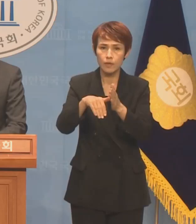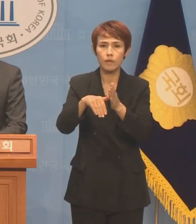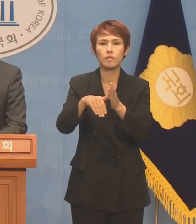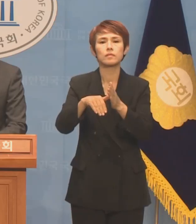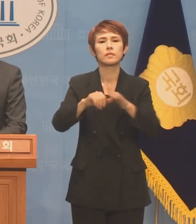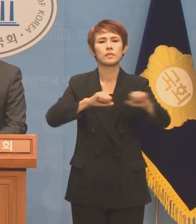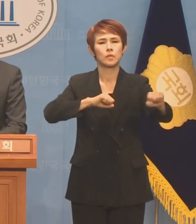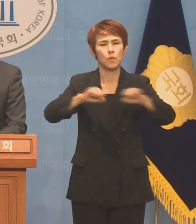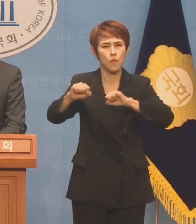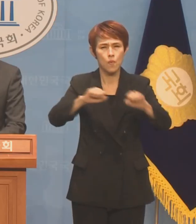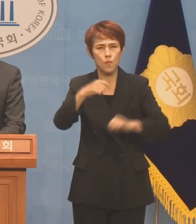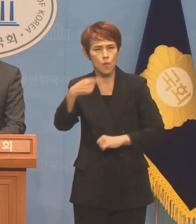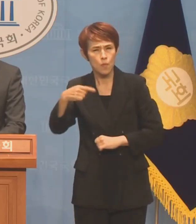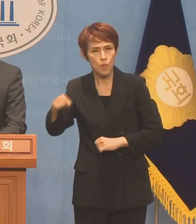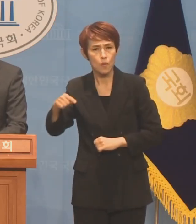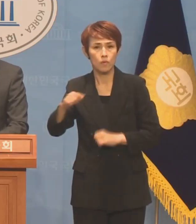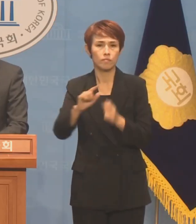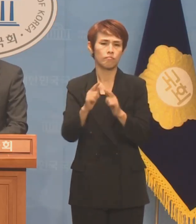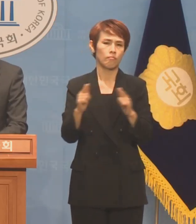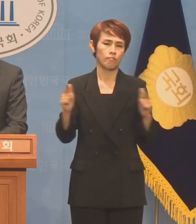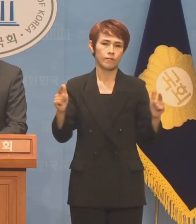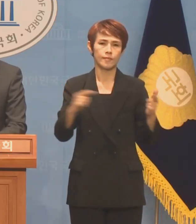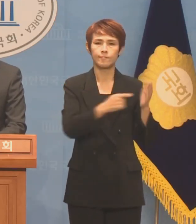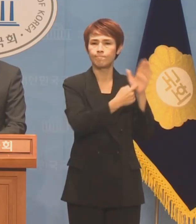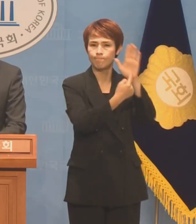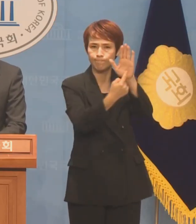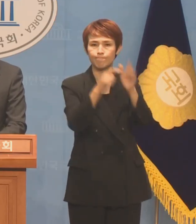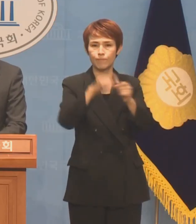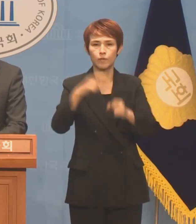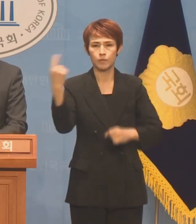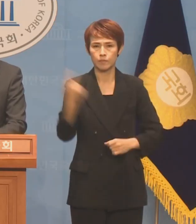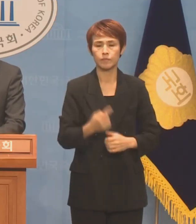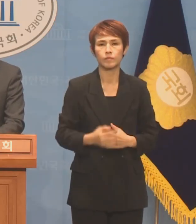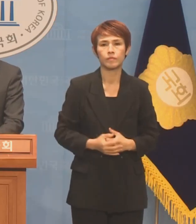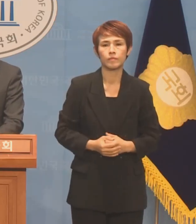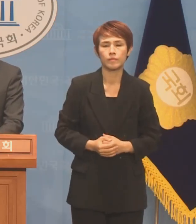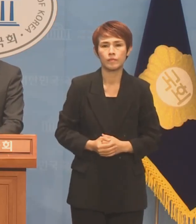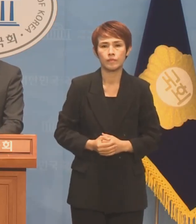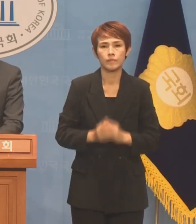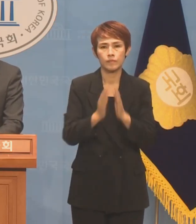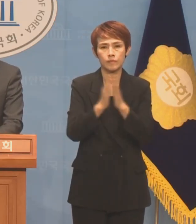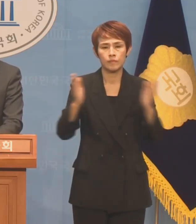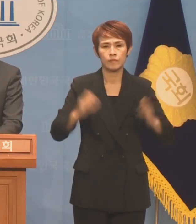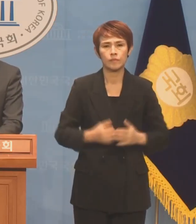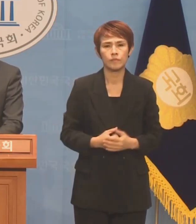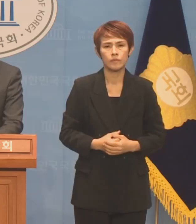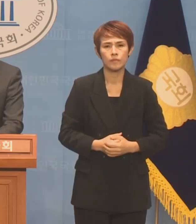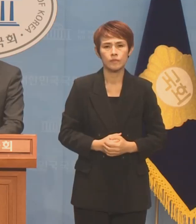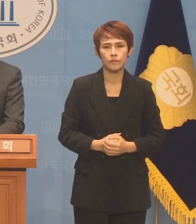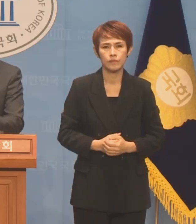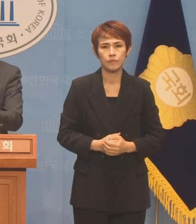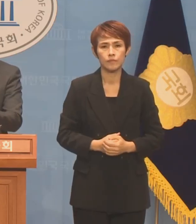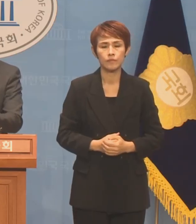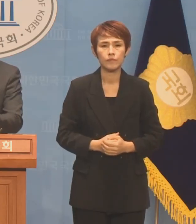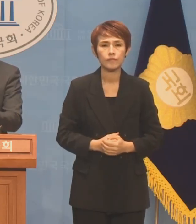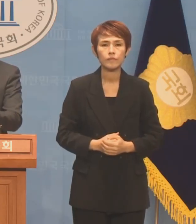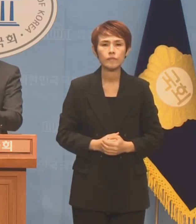부적절한 처신을 했는지 밝히고자 합니다. 그럼 바로 기자회견 시작하겠습니다.